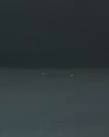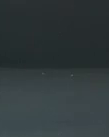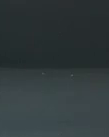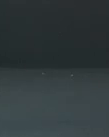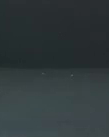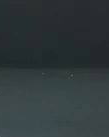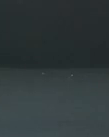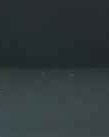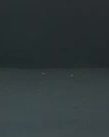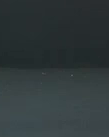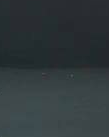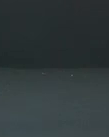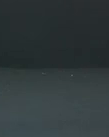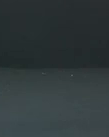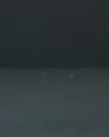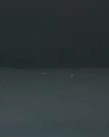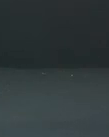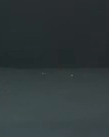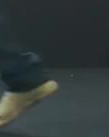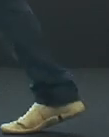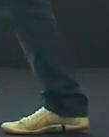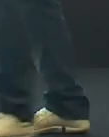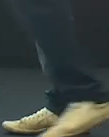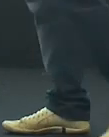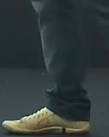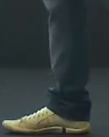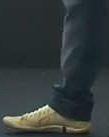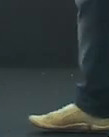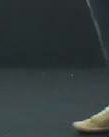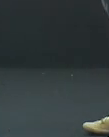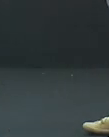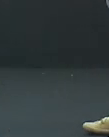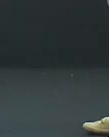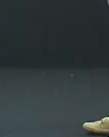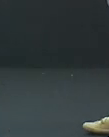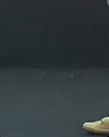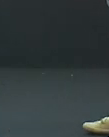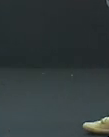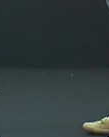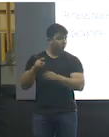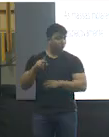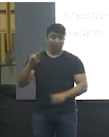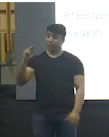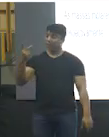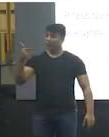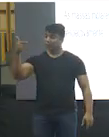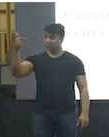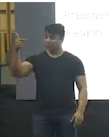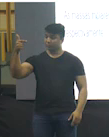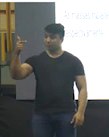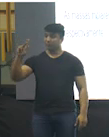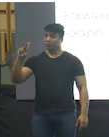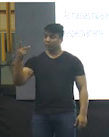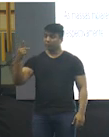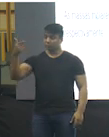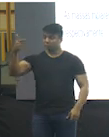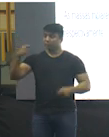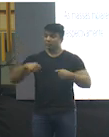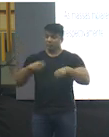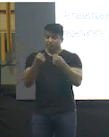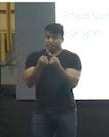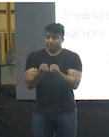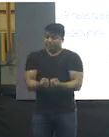Porque agora o que é que tu vai ter que fazer? Ó, hidrogênio, qual é a fórmula molecular dele? H2. Vai ter que calcular a massa